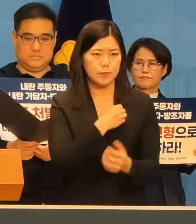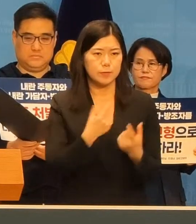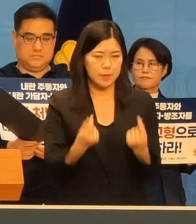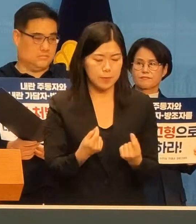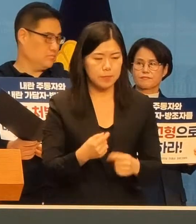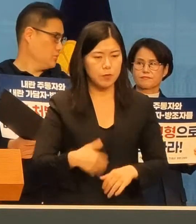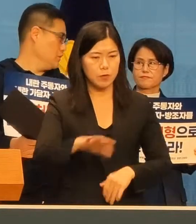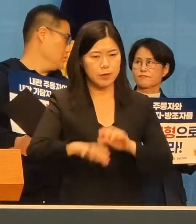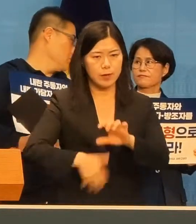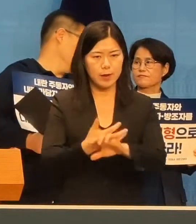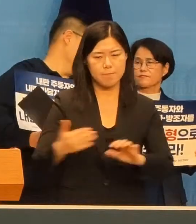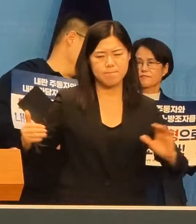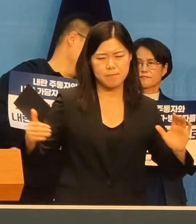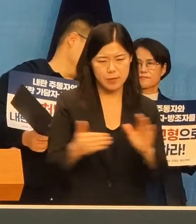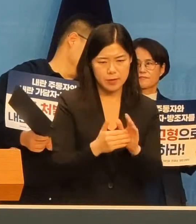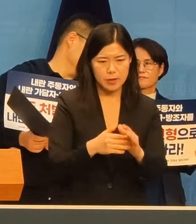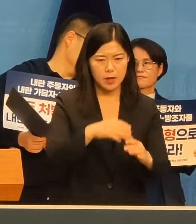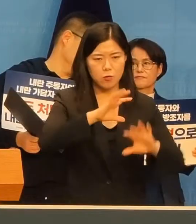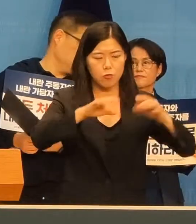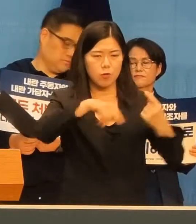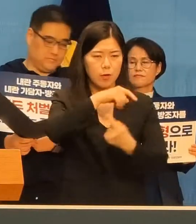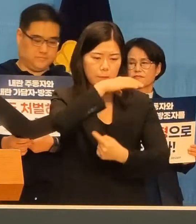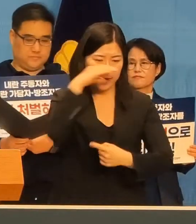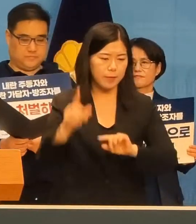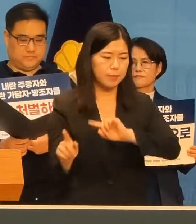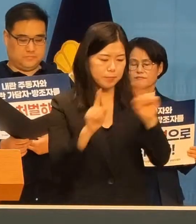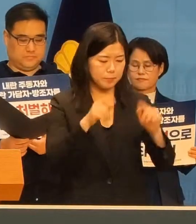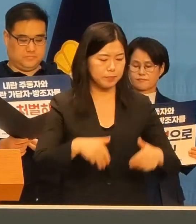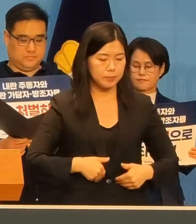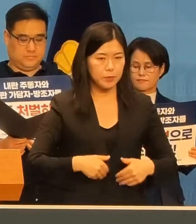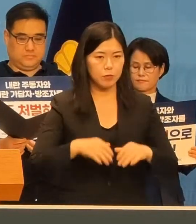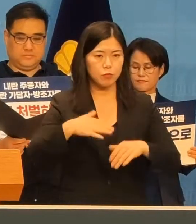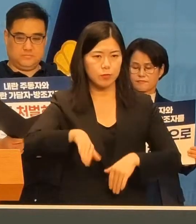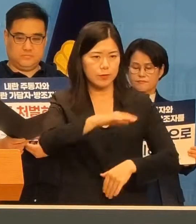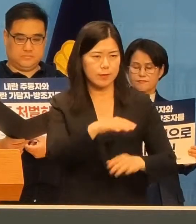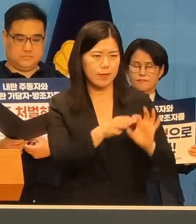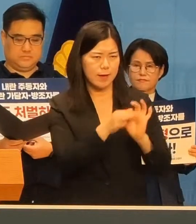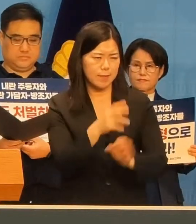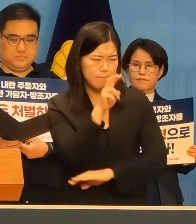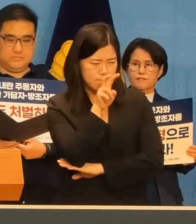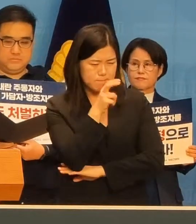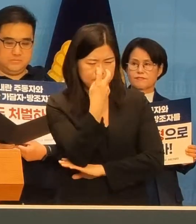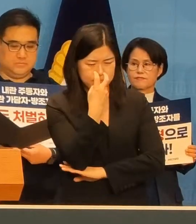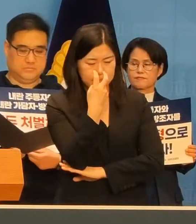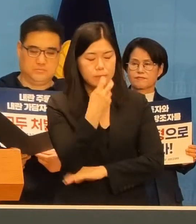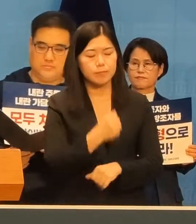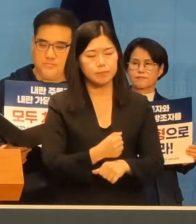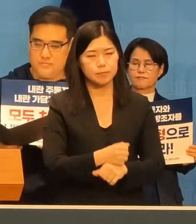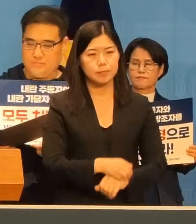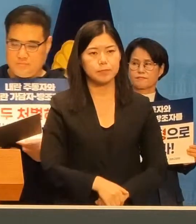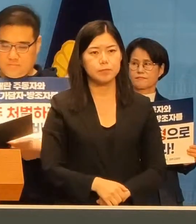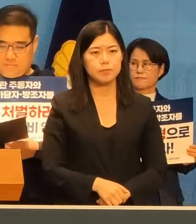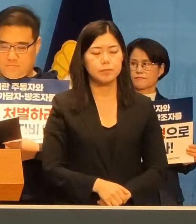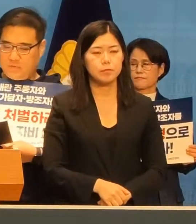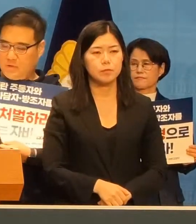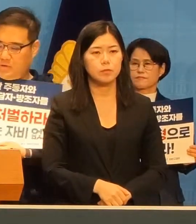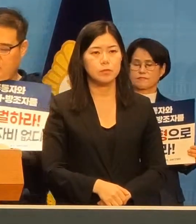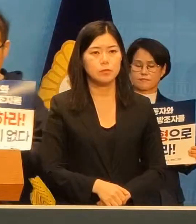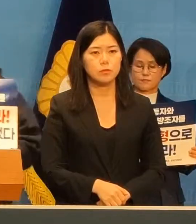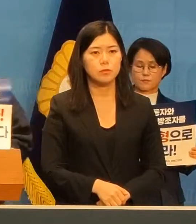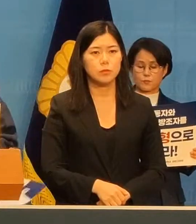내란을 끝내고 헌정을 바로 세우십시오. 우리는 끝까지 지켜보고 함께하겠습니다. 이상입니다.